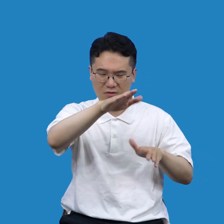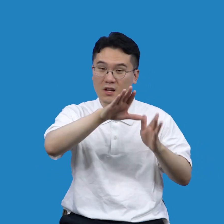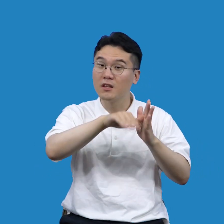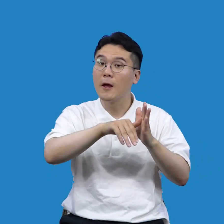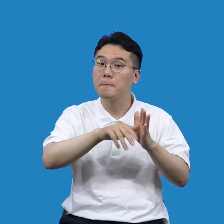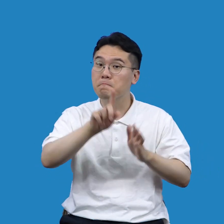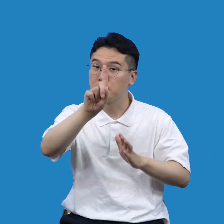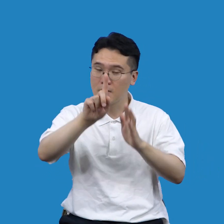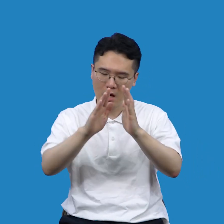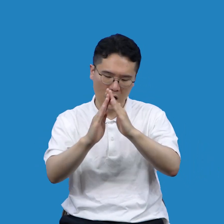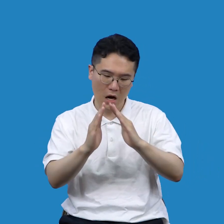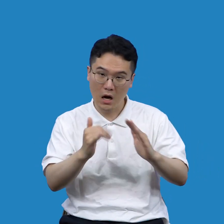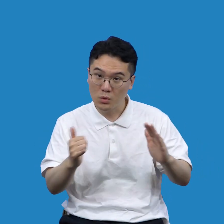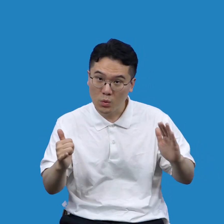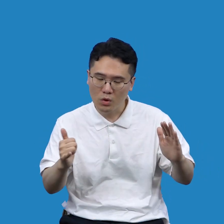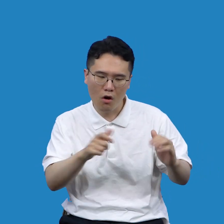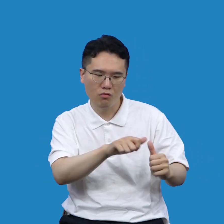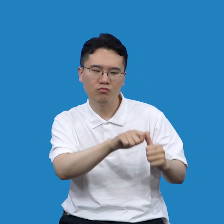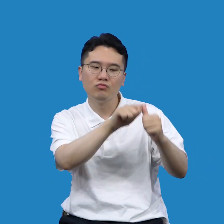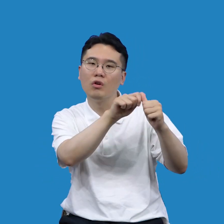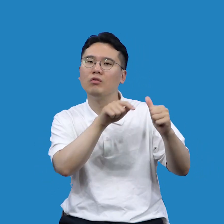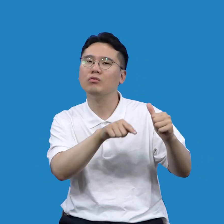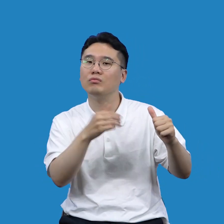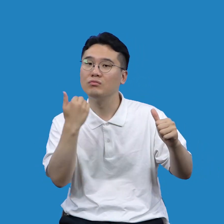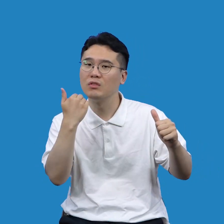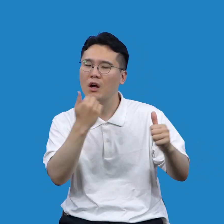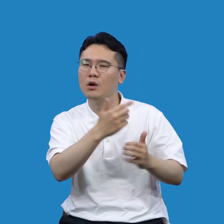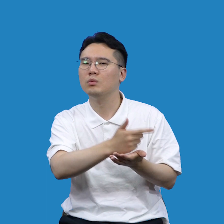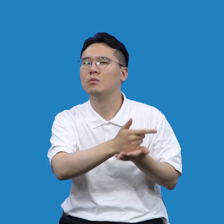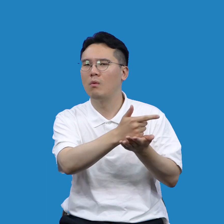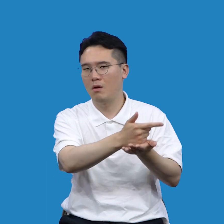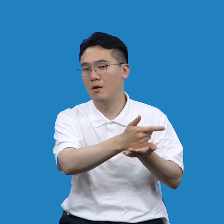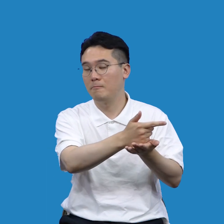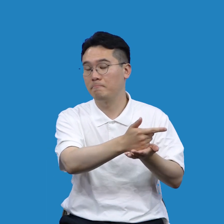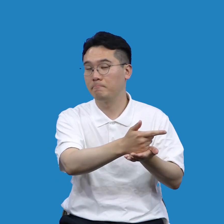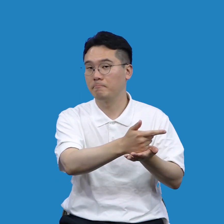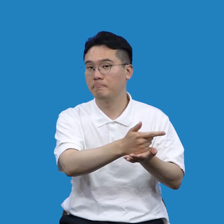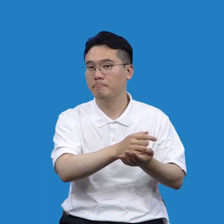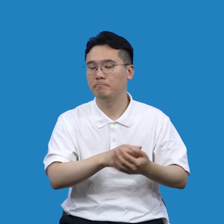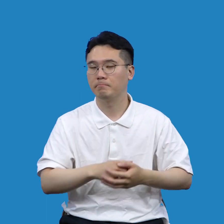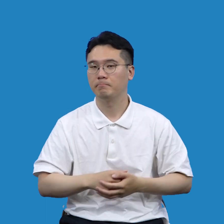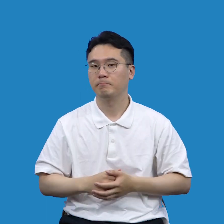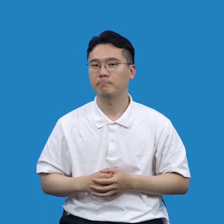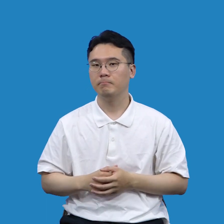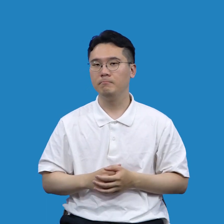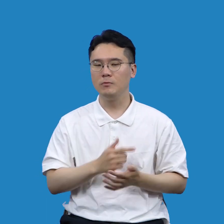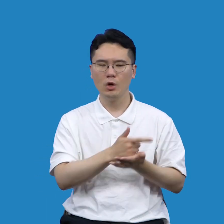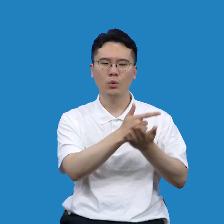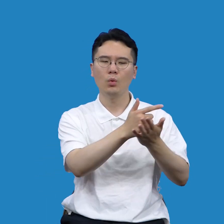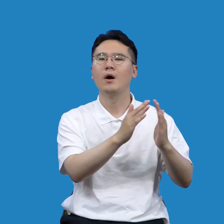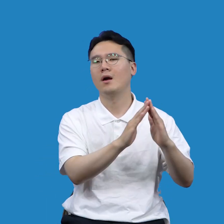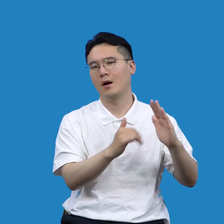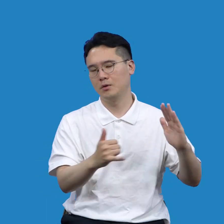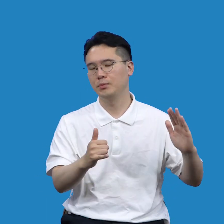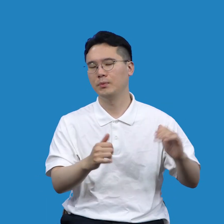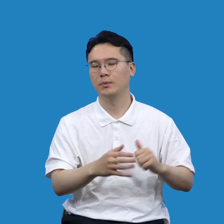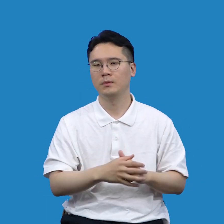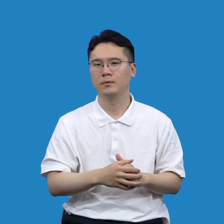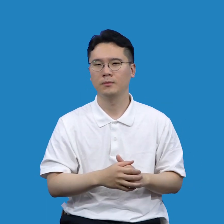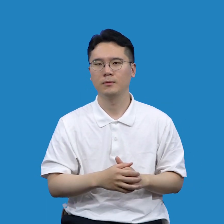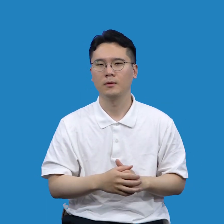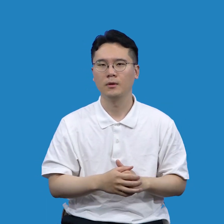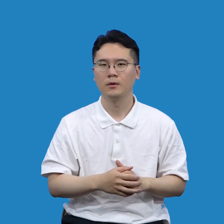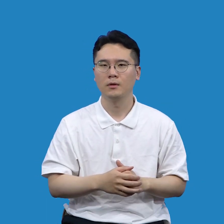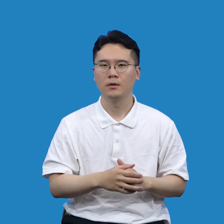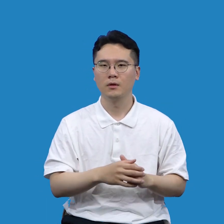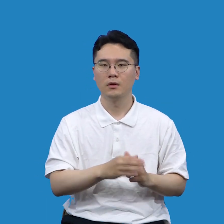받았죠. 노아의 홍수 심판에서. 노아의 가족이죠, 물론. 노아의 가족. 자, 이